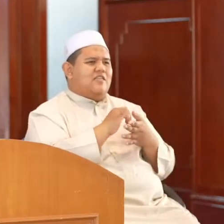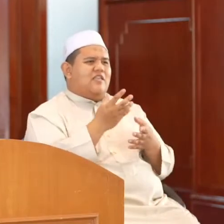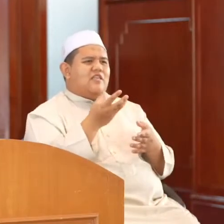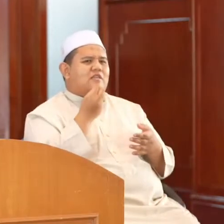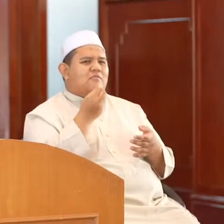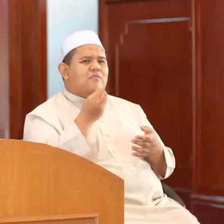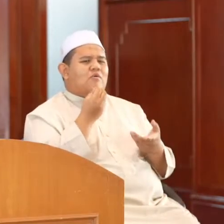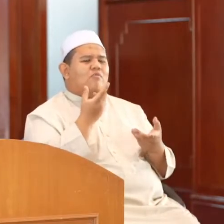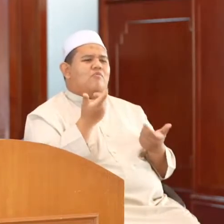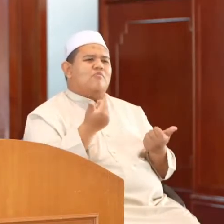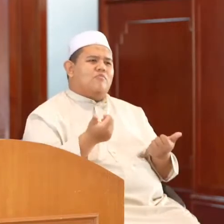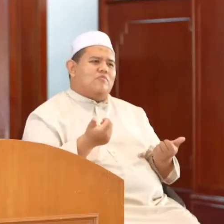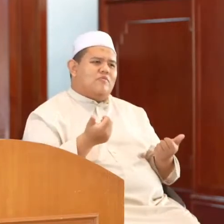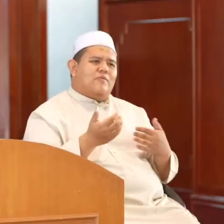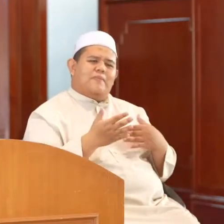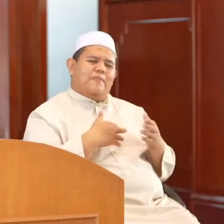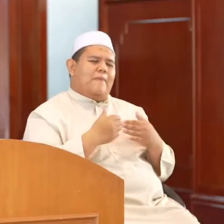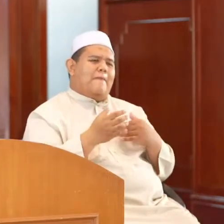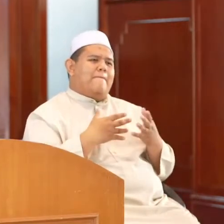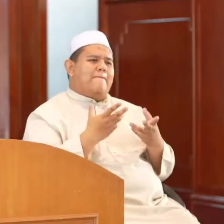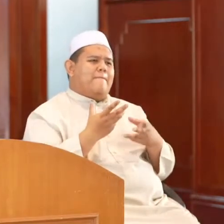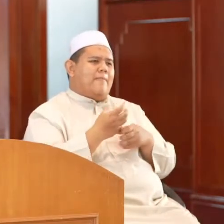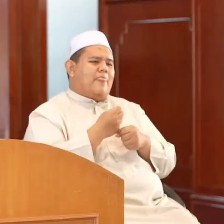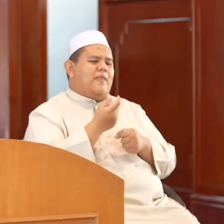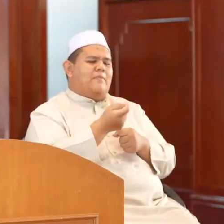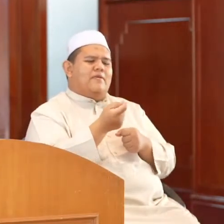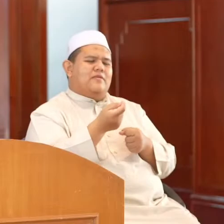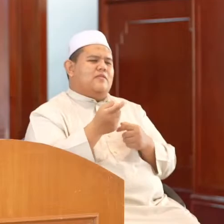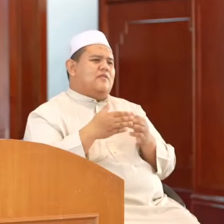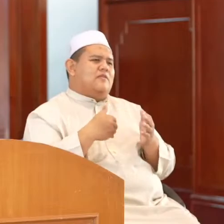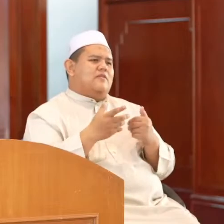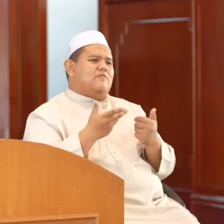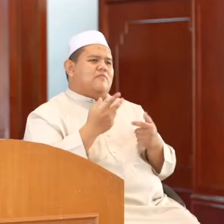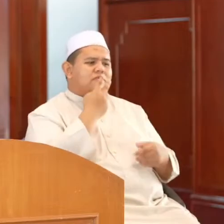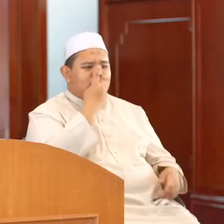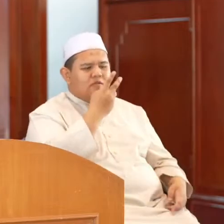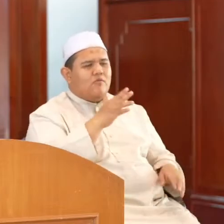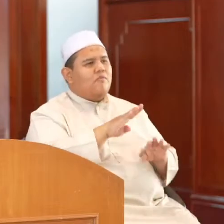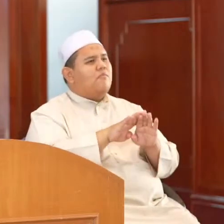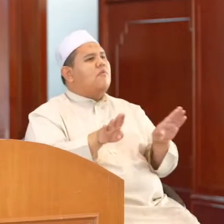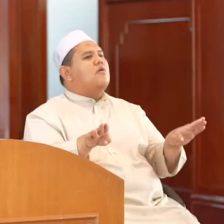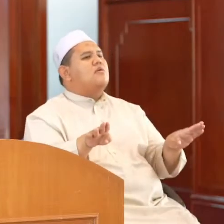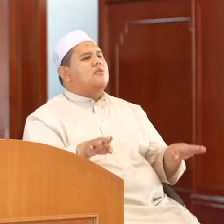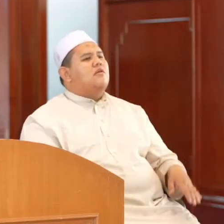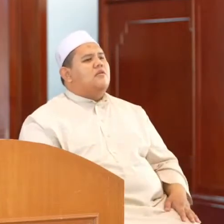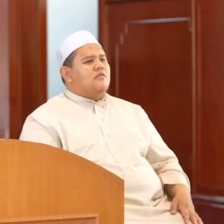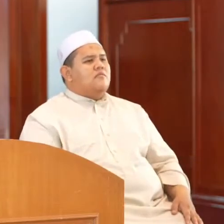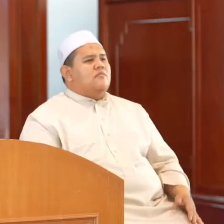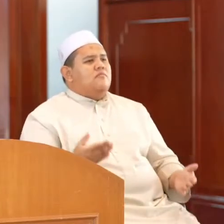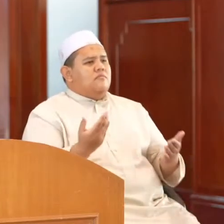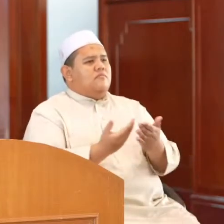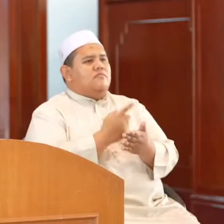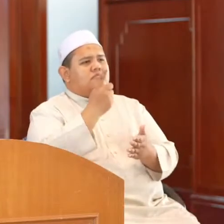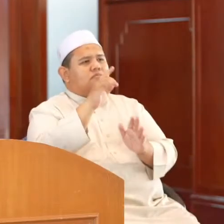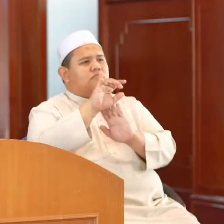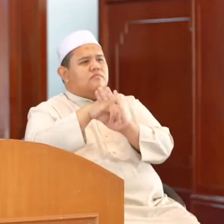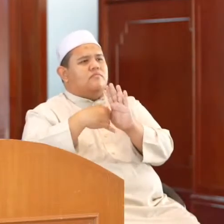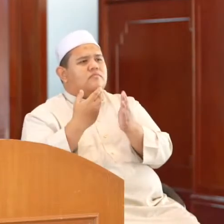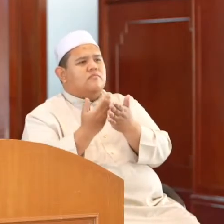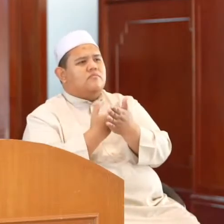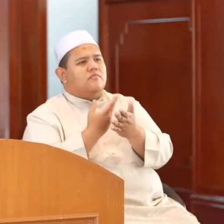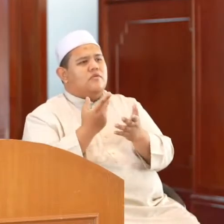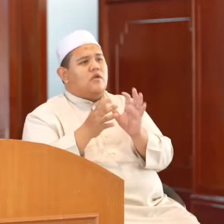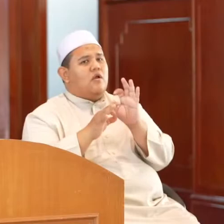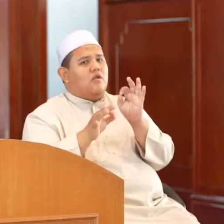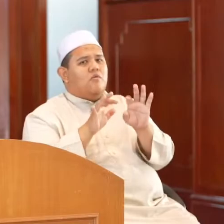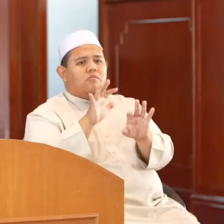Ya Allah. Tak apalah kalau dapat sikit-sikit. Tengok. Itu baru 1 juta. Kalau